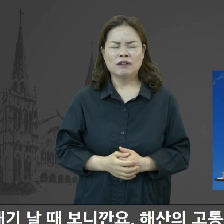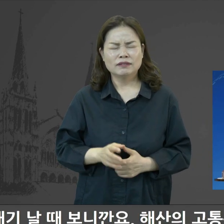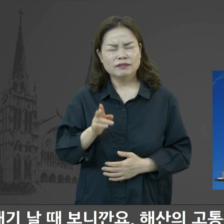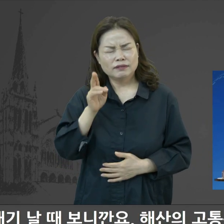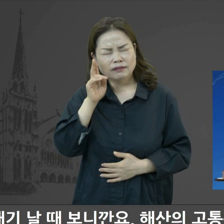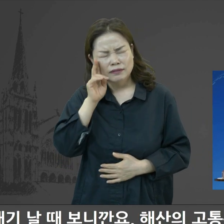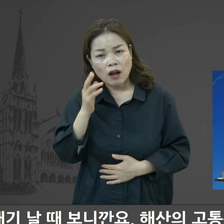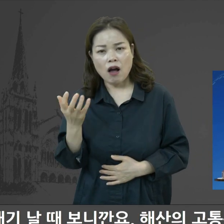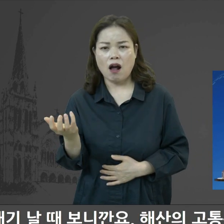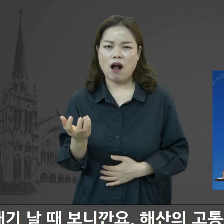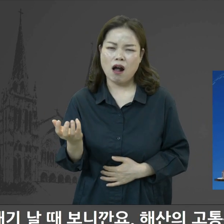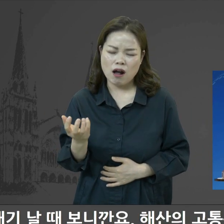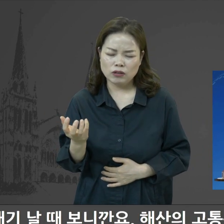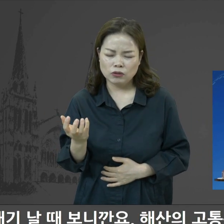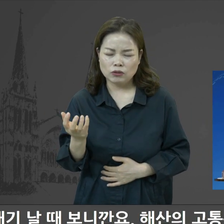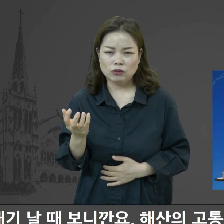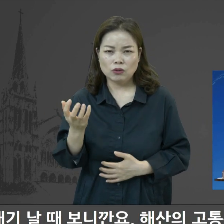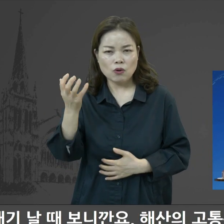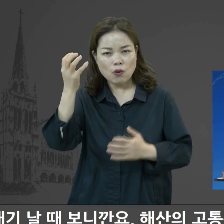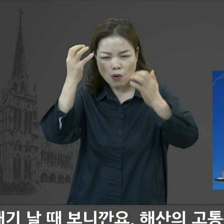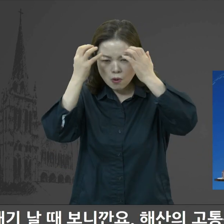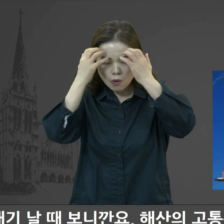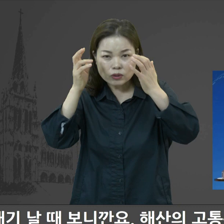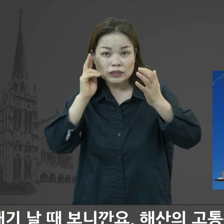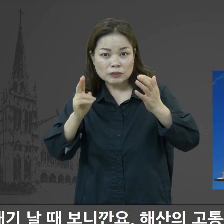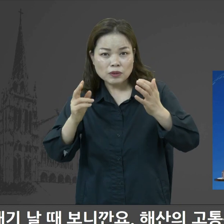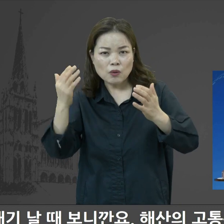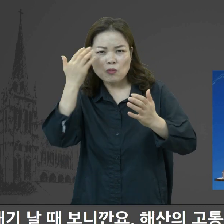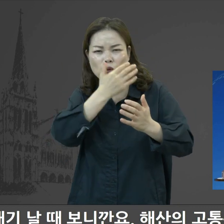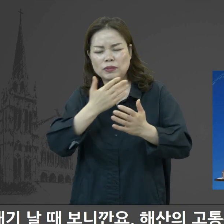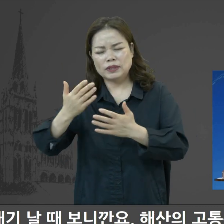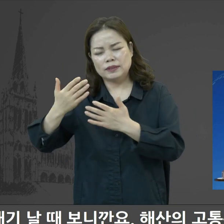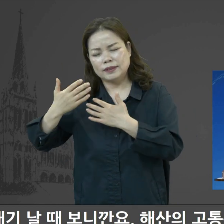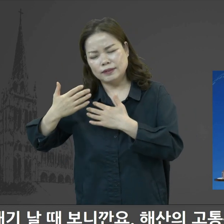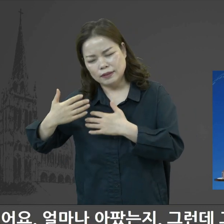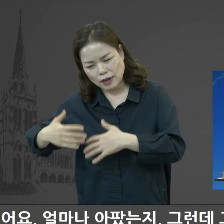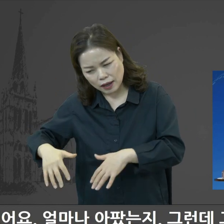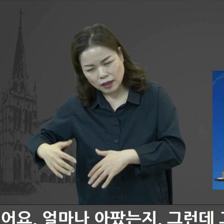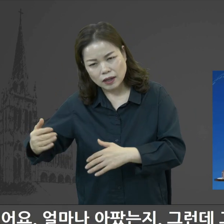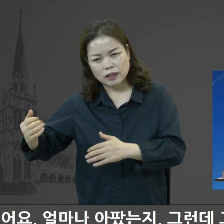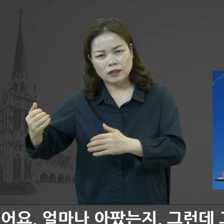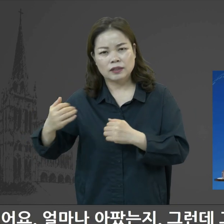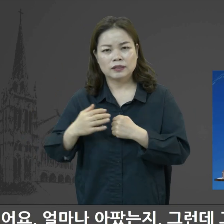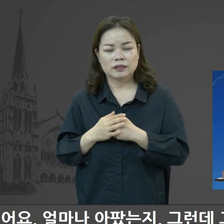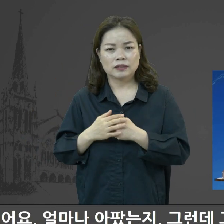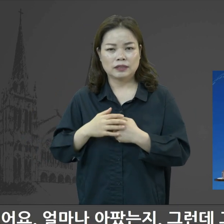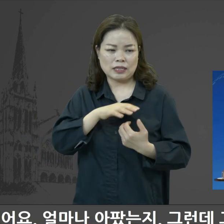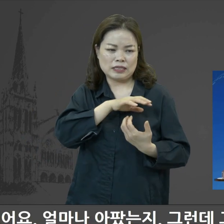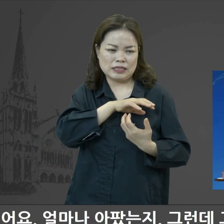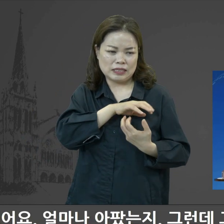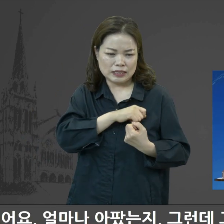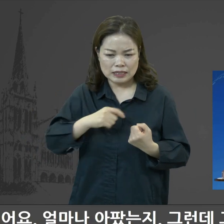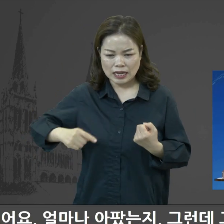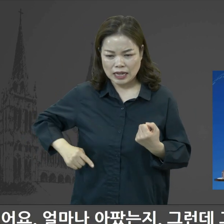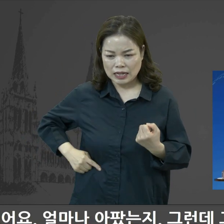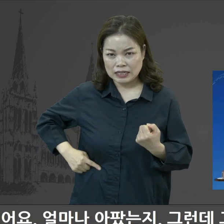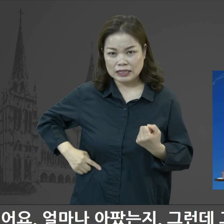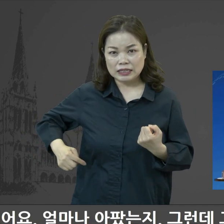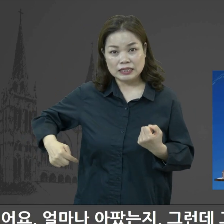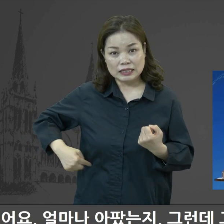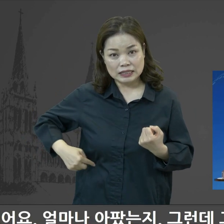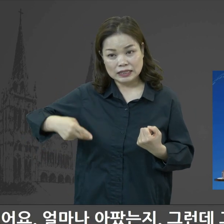얼마나 아팠는지. 그런데 그렇게 몸이 많이 아팠어요. 그러면서 심장병, 신장병,